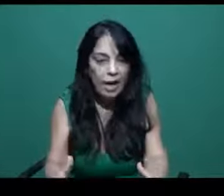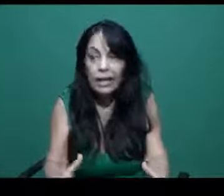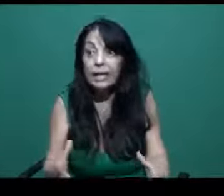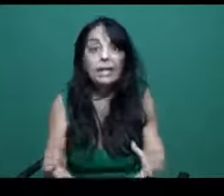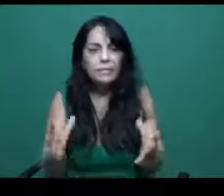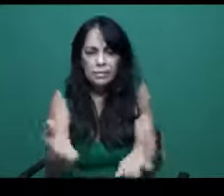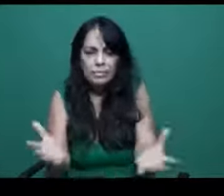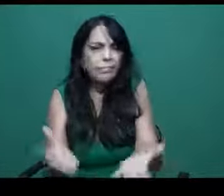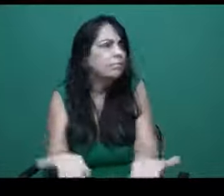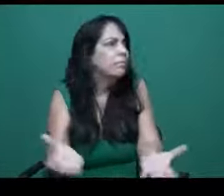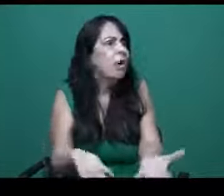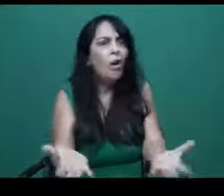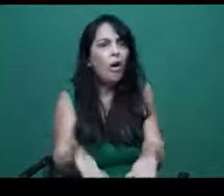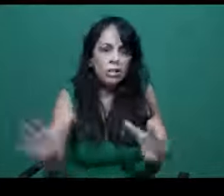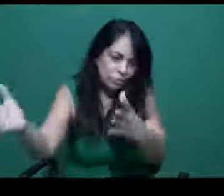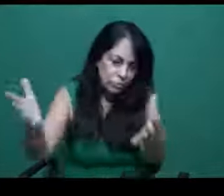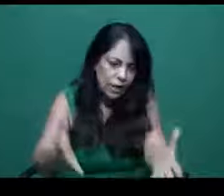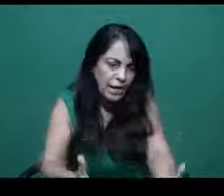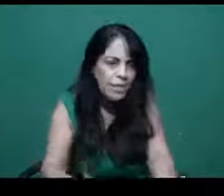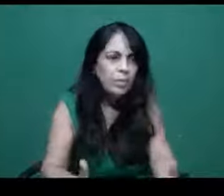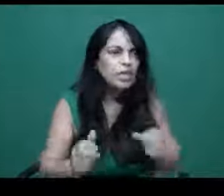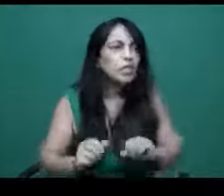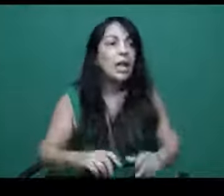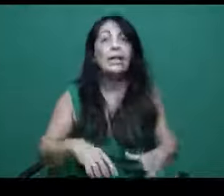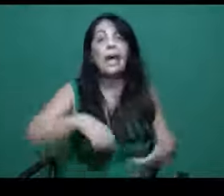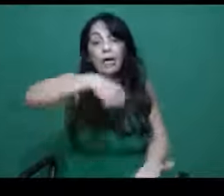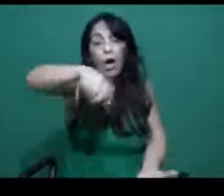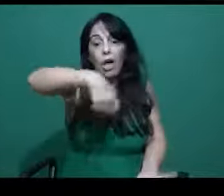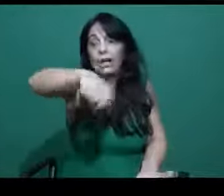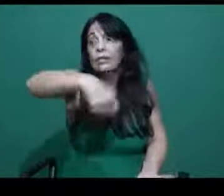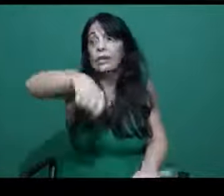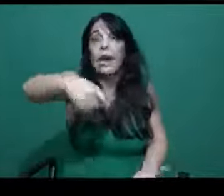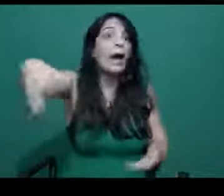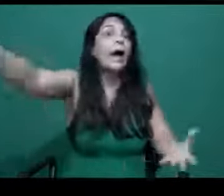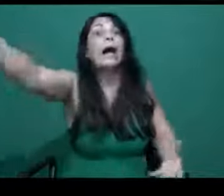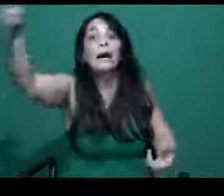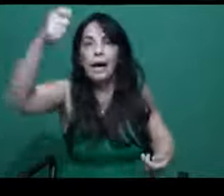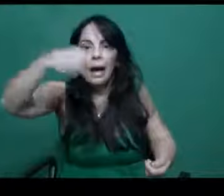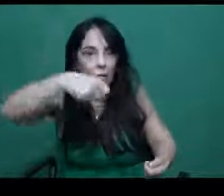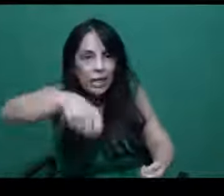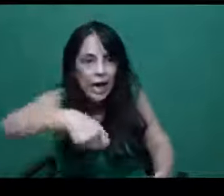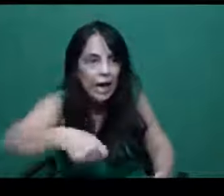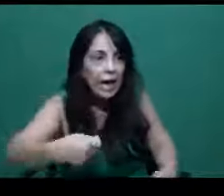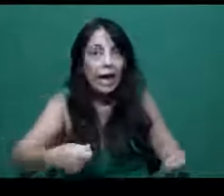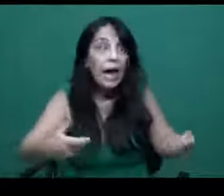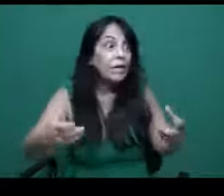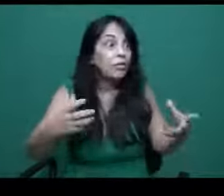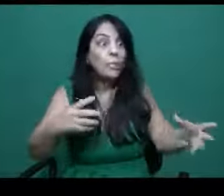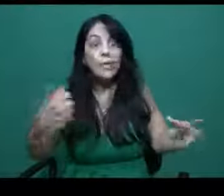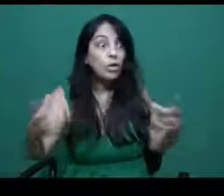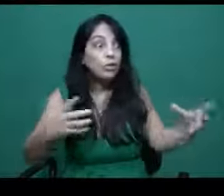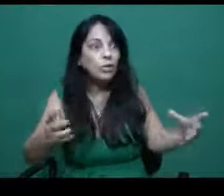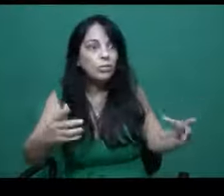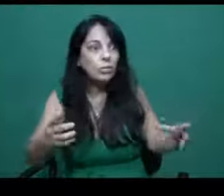tigela. Onde? Trazia uma tigela. E agora? A colher. Aí começou todo